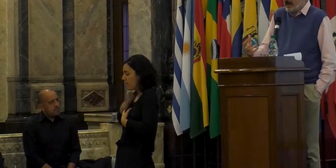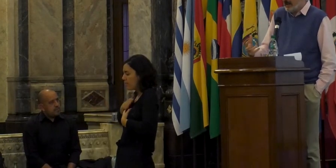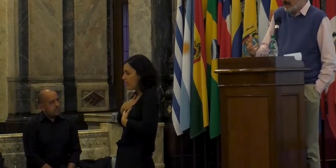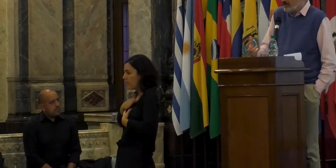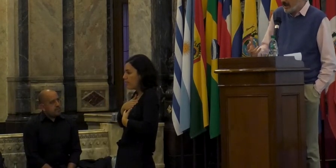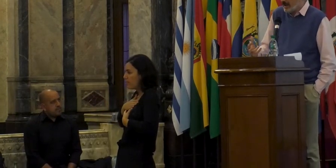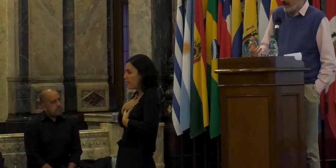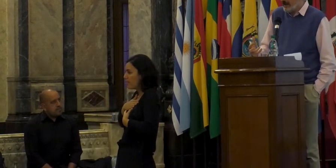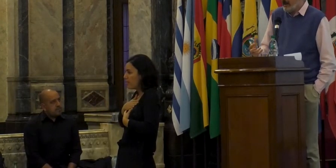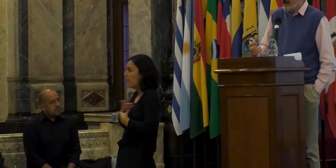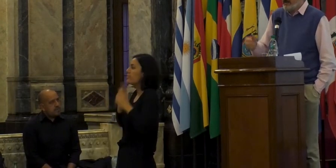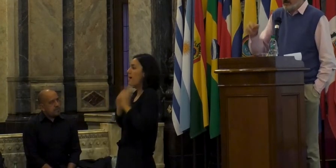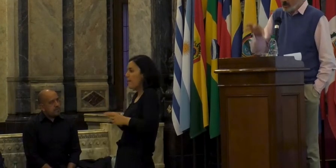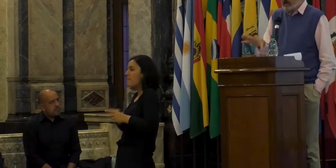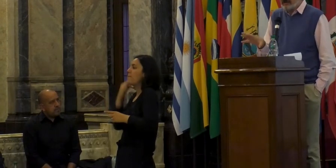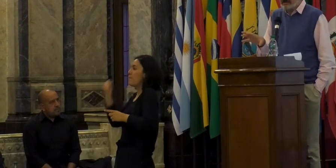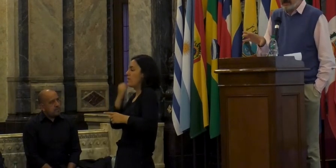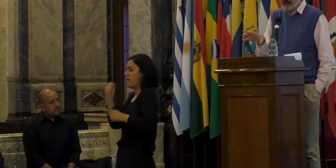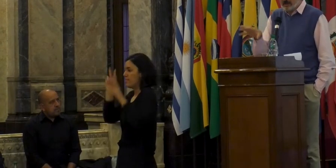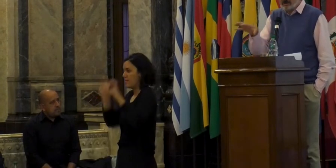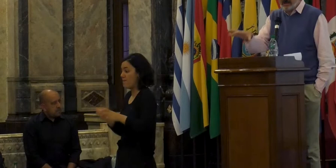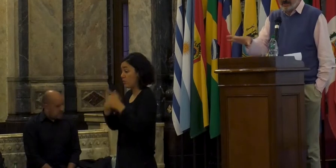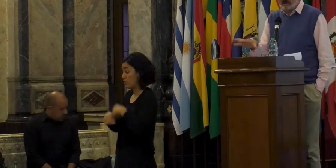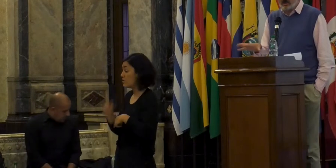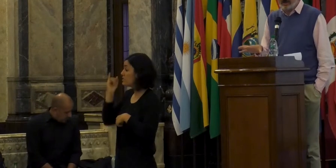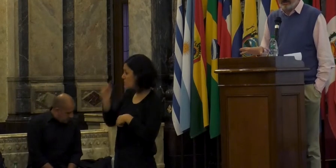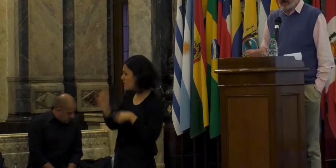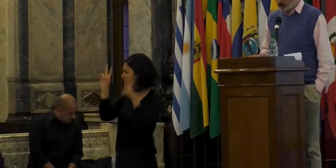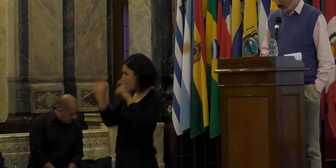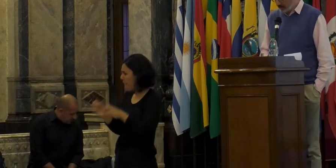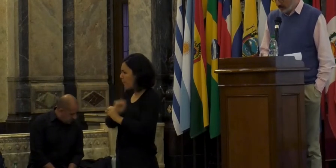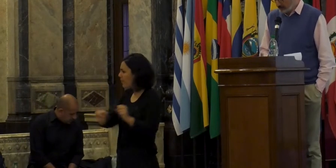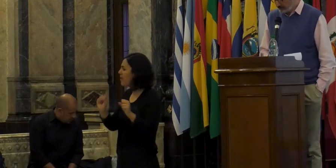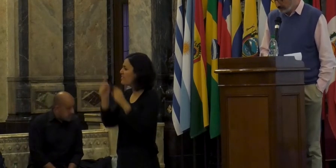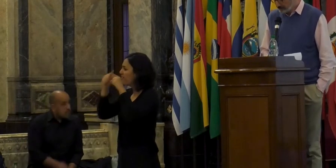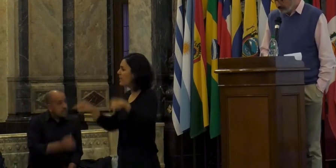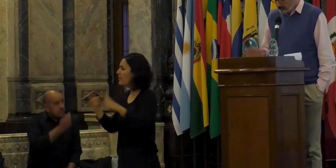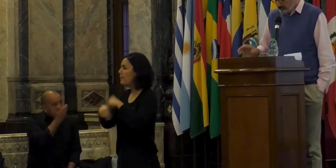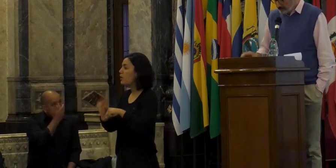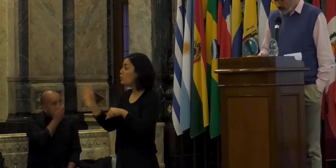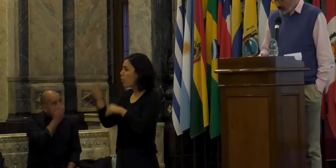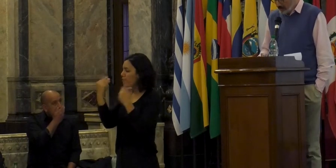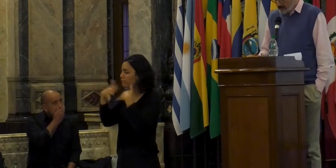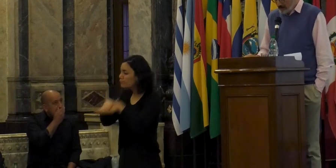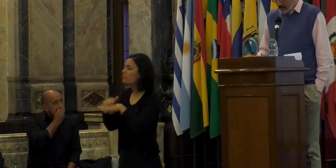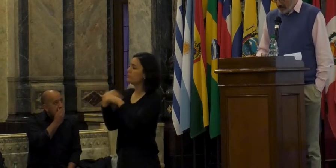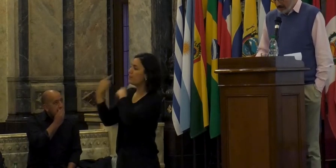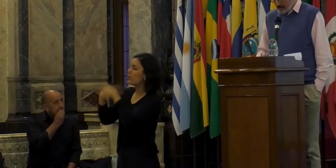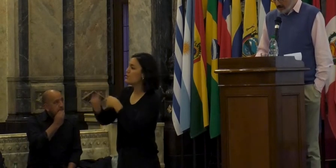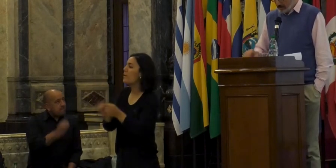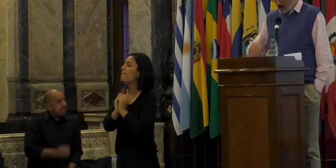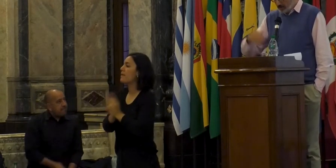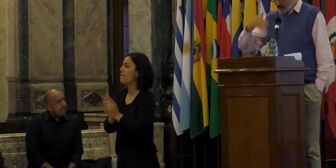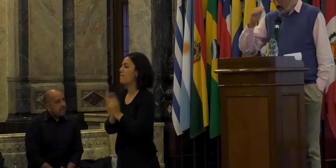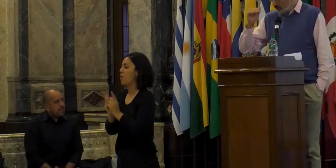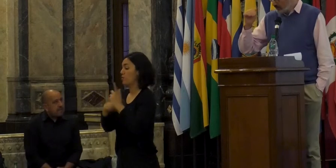ahí implicada. Son cosas distintas, pero se dan sobre ese mismo proceso. Entonces, pues ahí